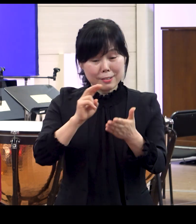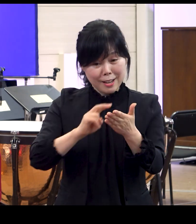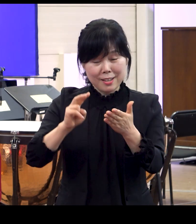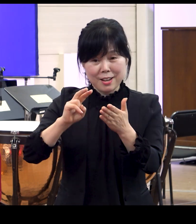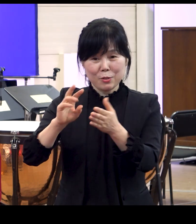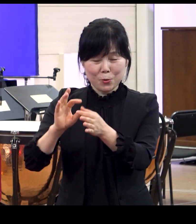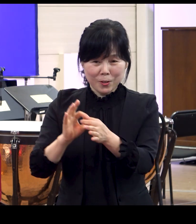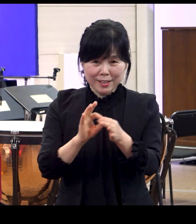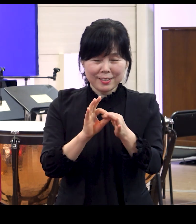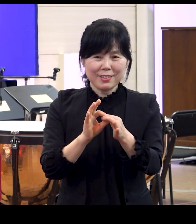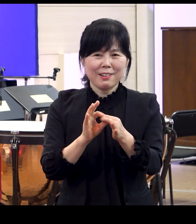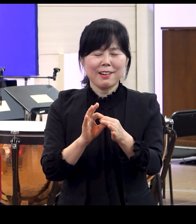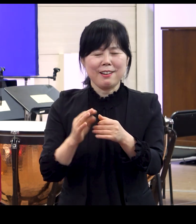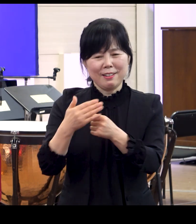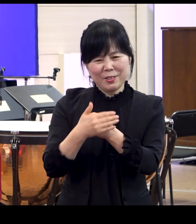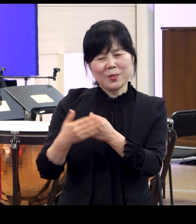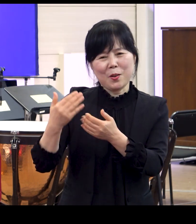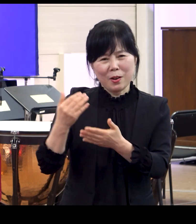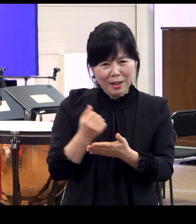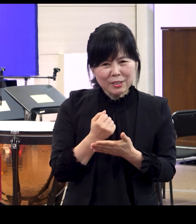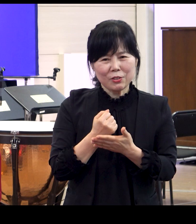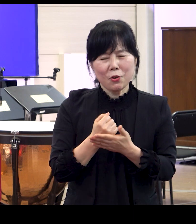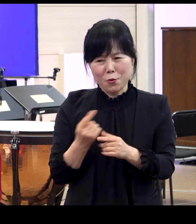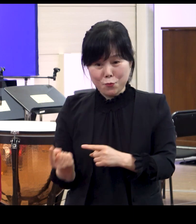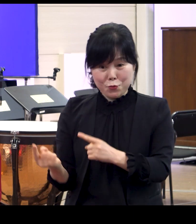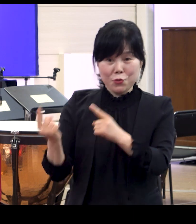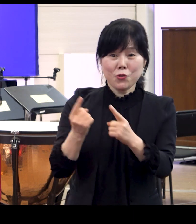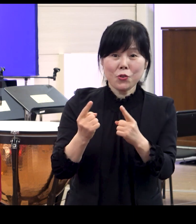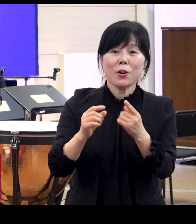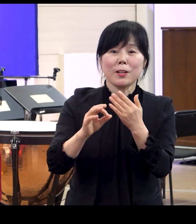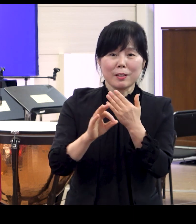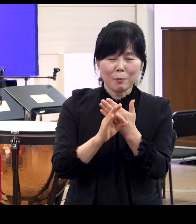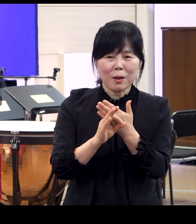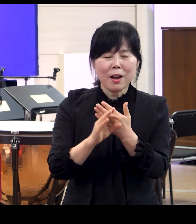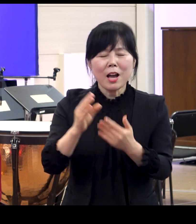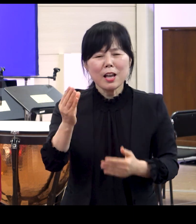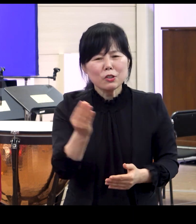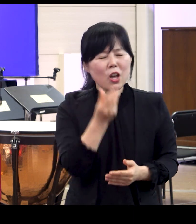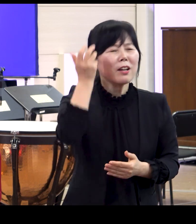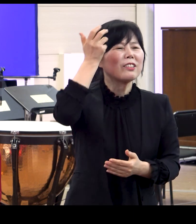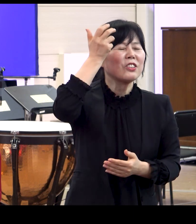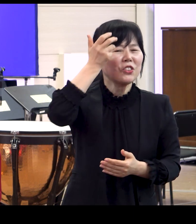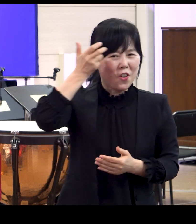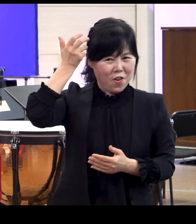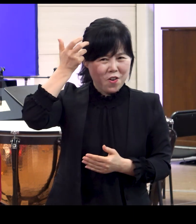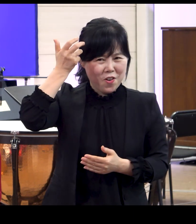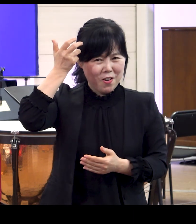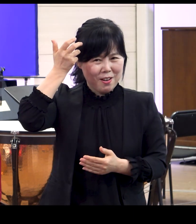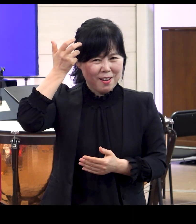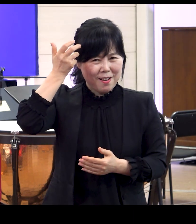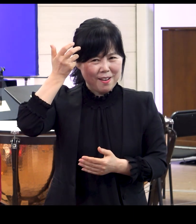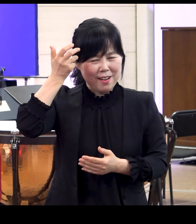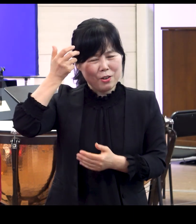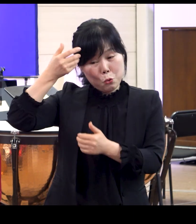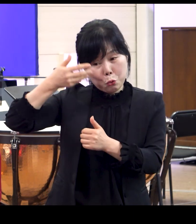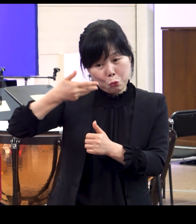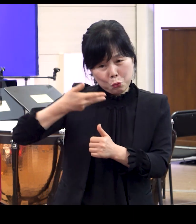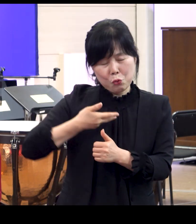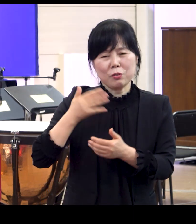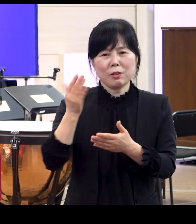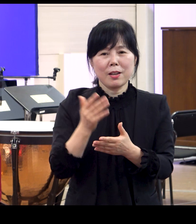찬양 끝에 내가 살아난다면 그 찬양 가운데 하나님의 그 니슈맛 하임, 생기가 들어온 거예요 나한테.